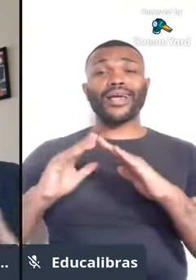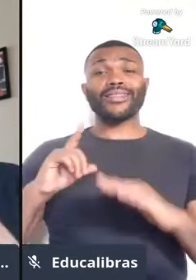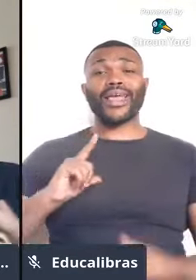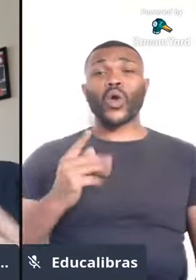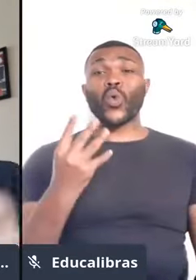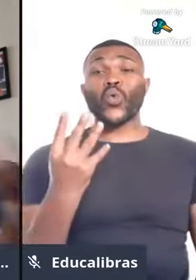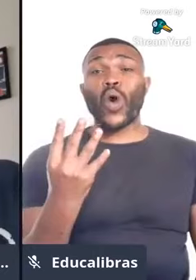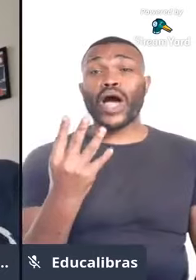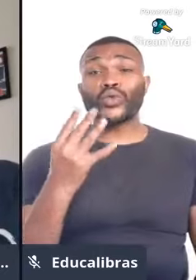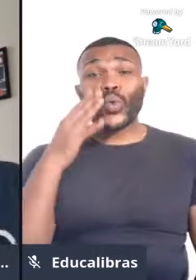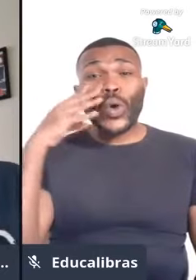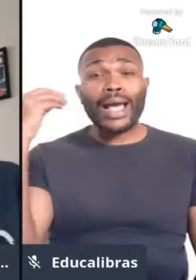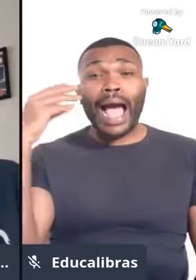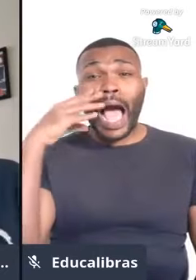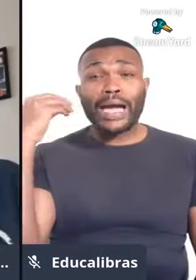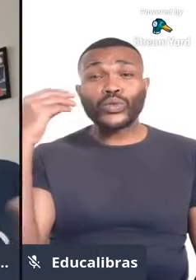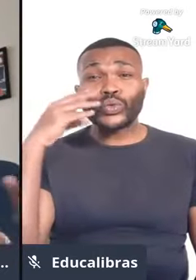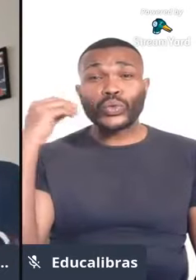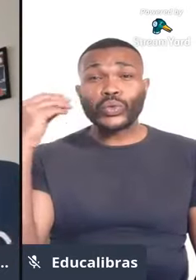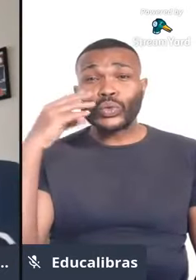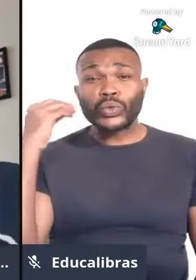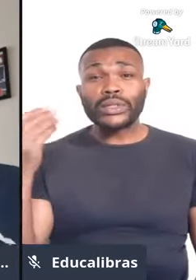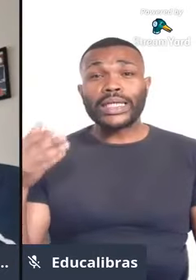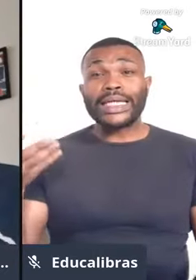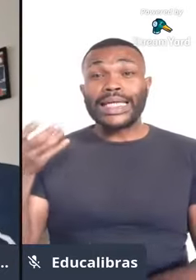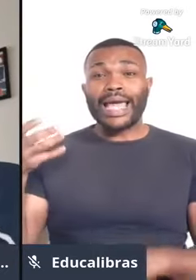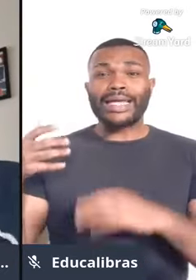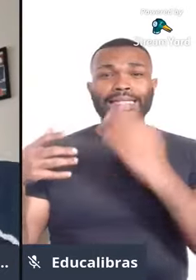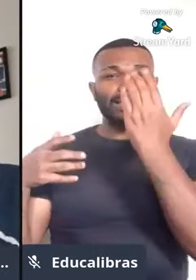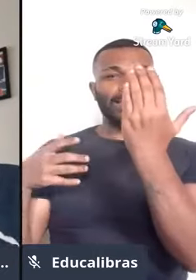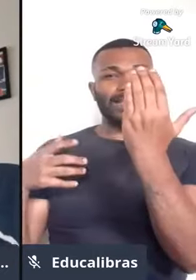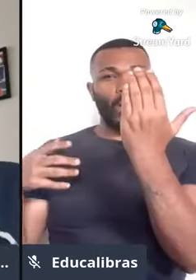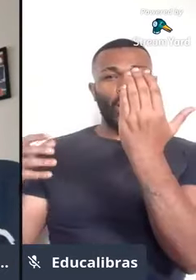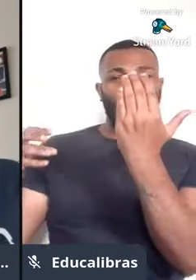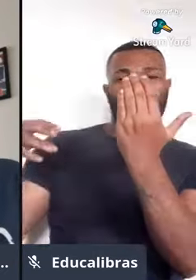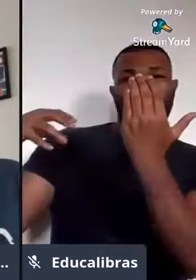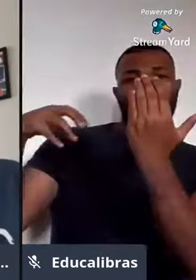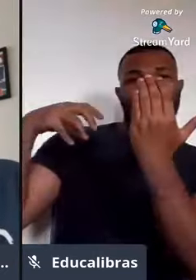de movimento. Tem um querendo invadir a tela aqui, eu estou só protegendo aqui.